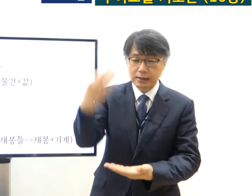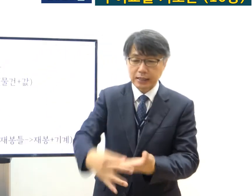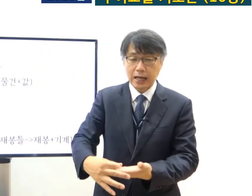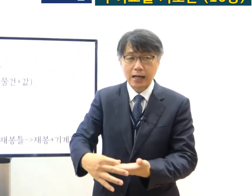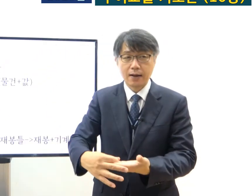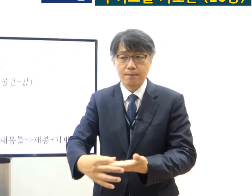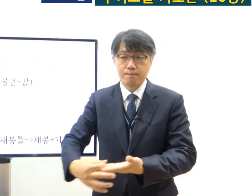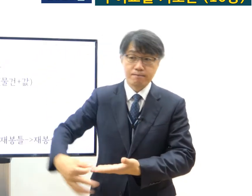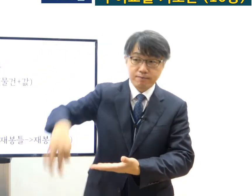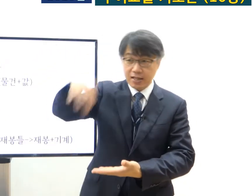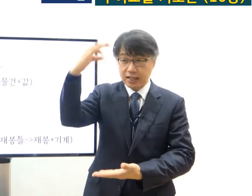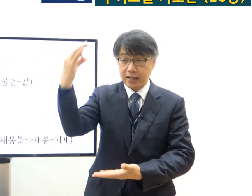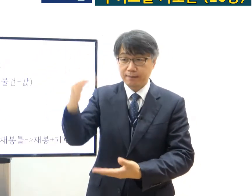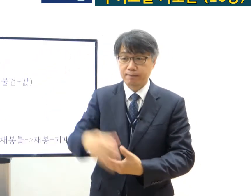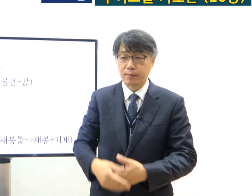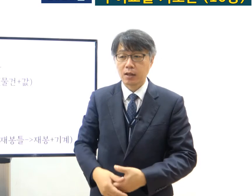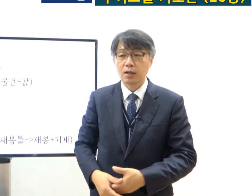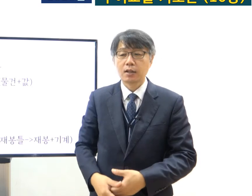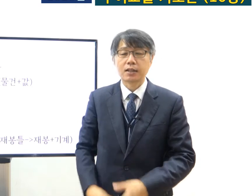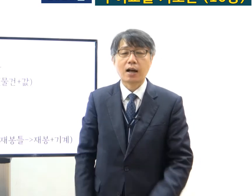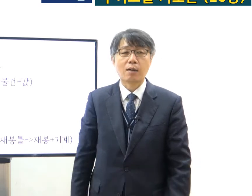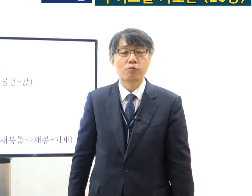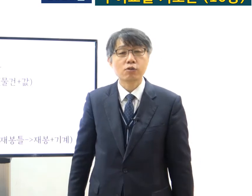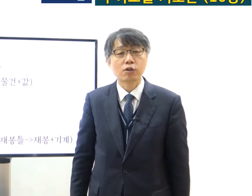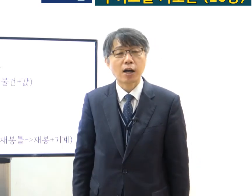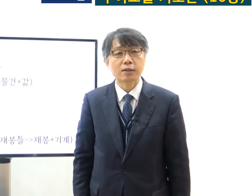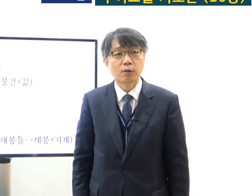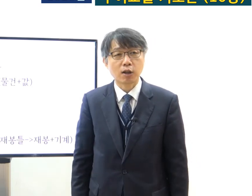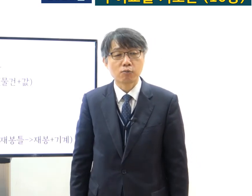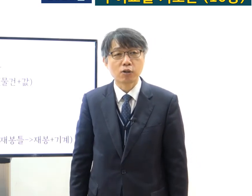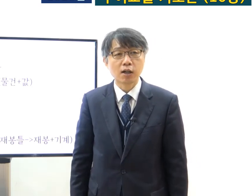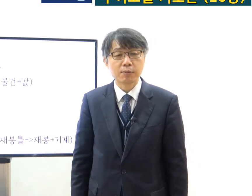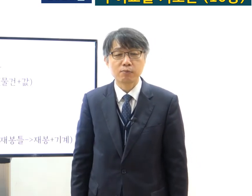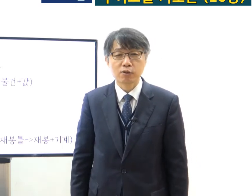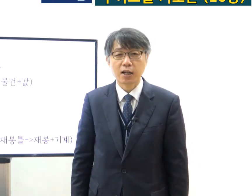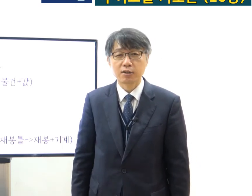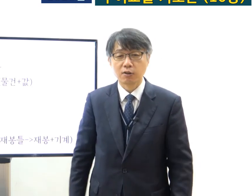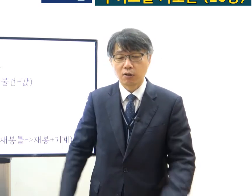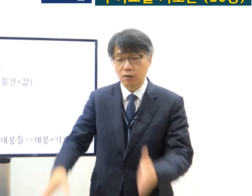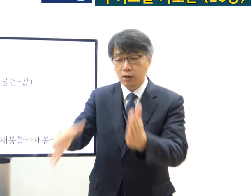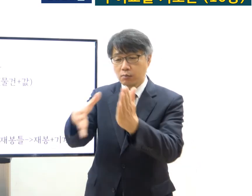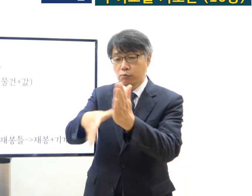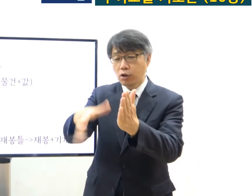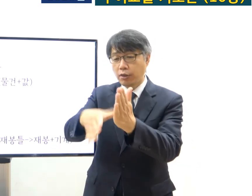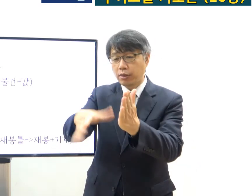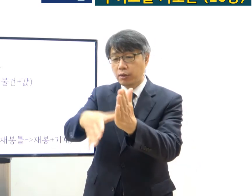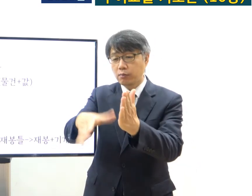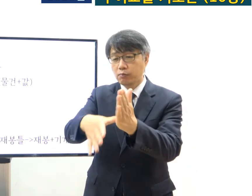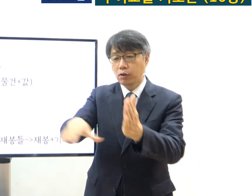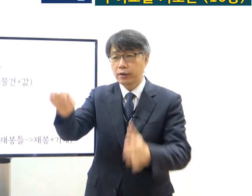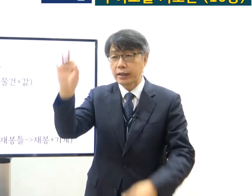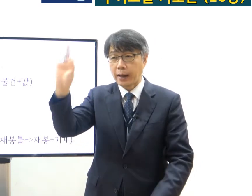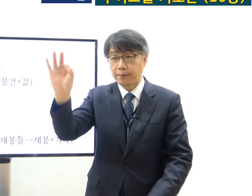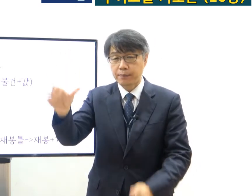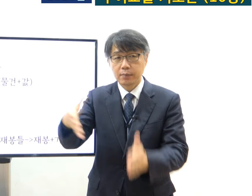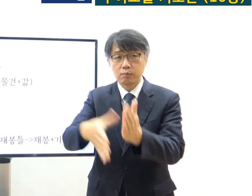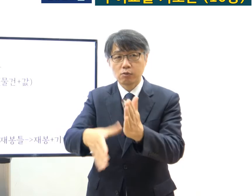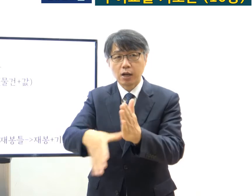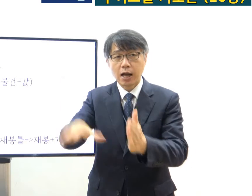싸다, 비싸다. 자, 물가는 뭘까요? 물건값이 물가겠죠. 물건 값, 물가.